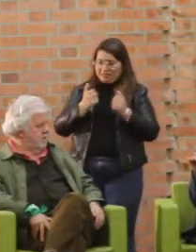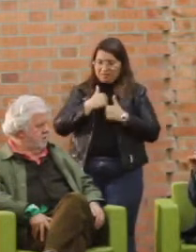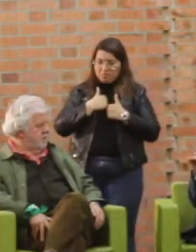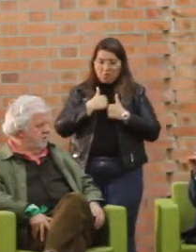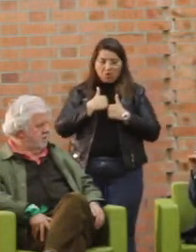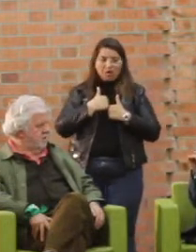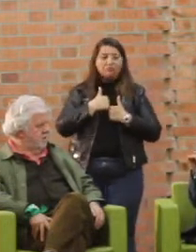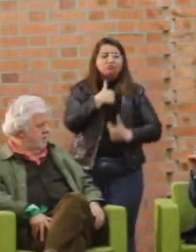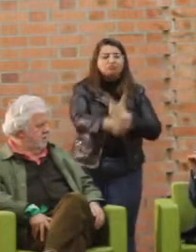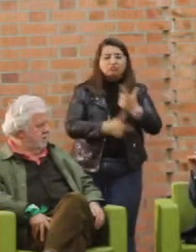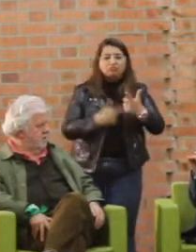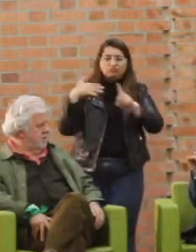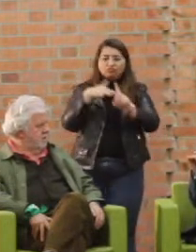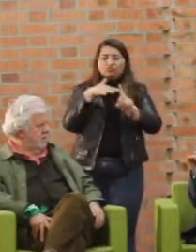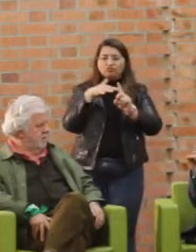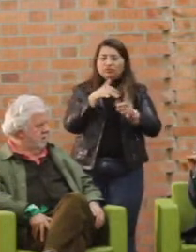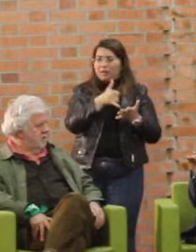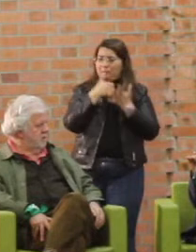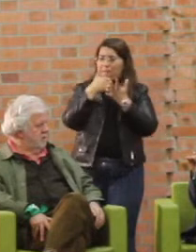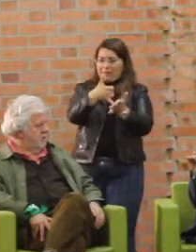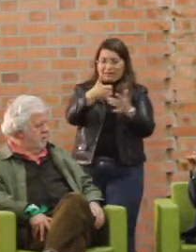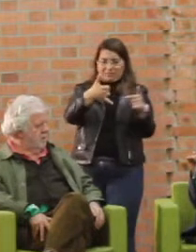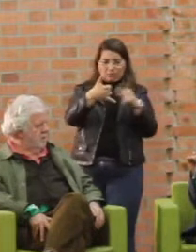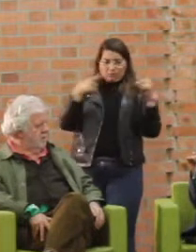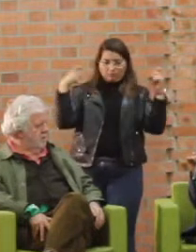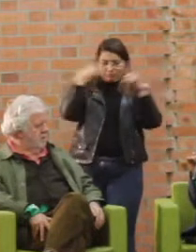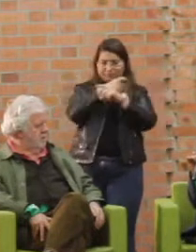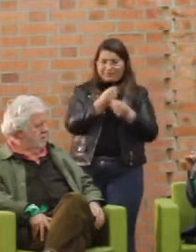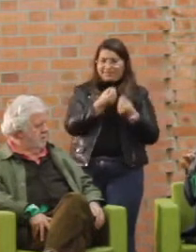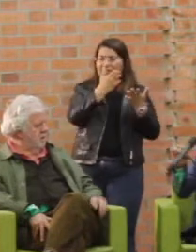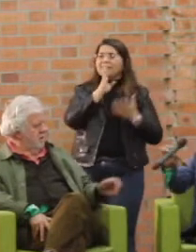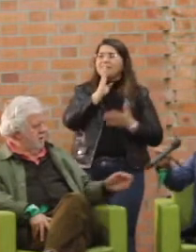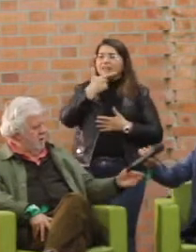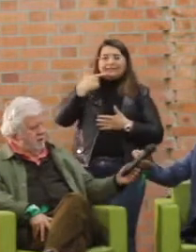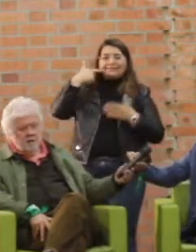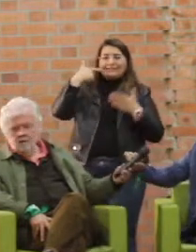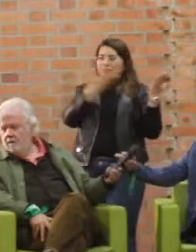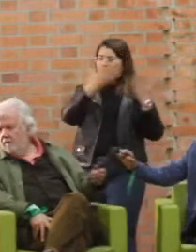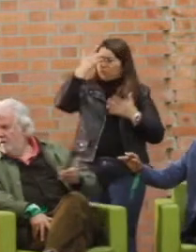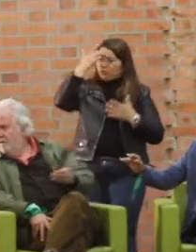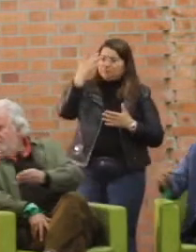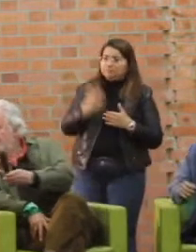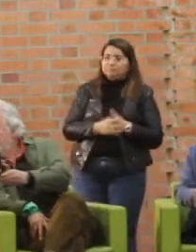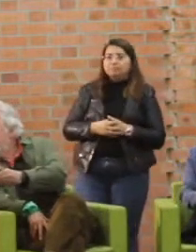la concesión de un premio luz y bartender por el derecho al aborto